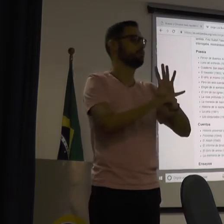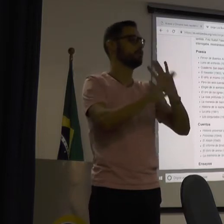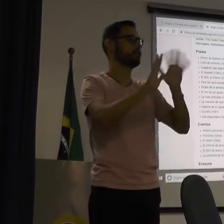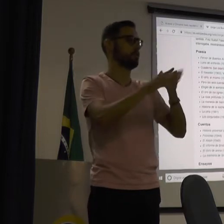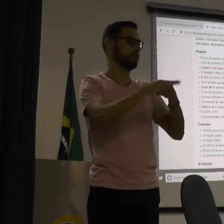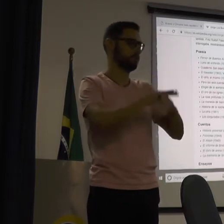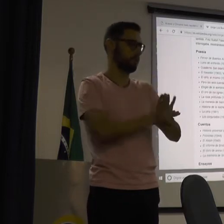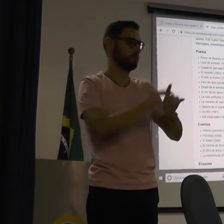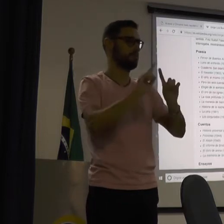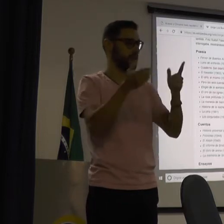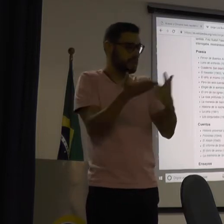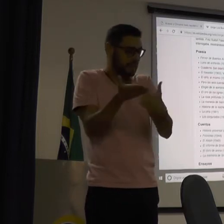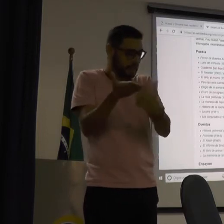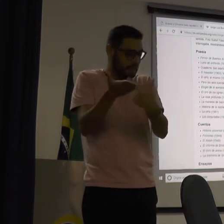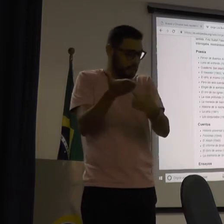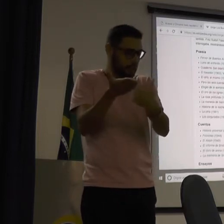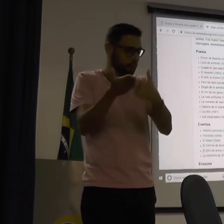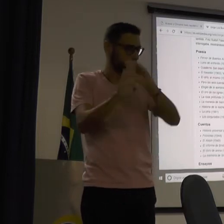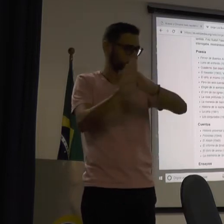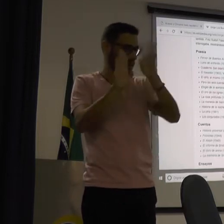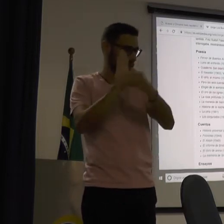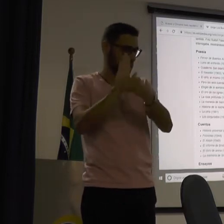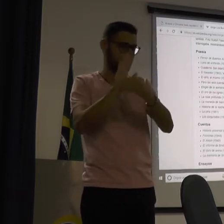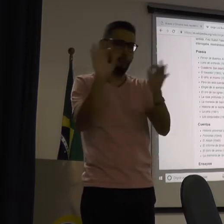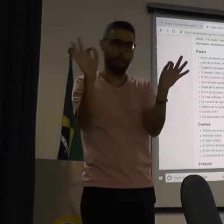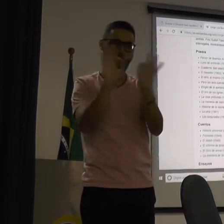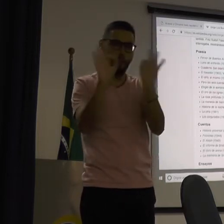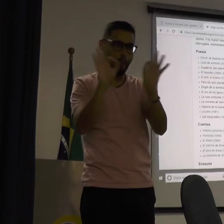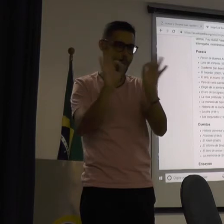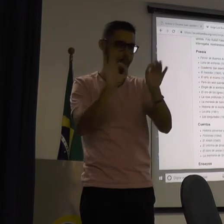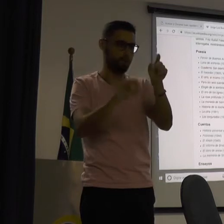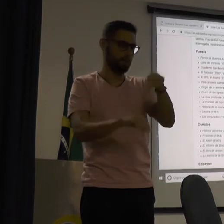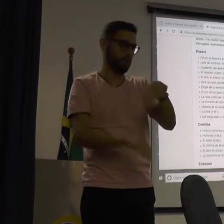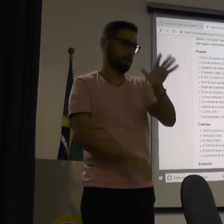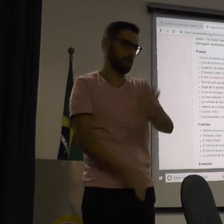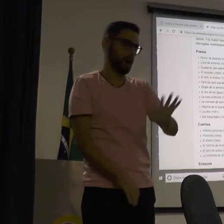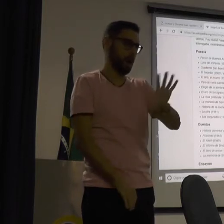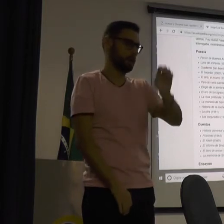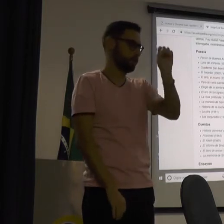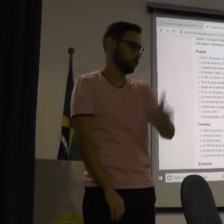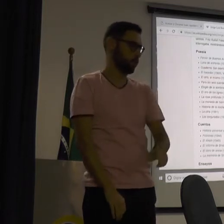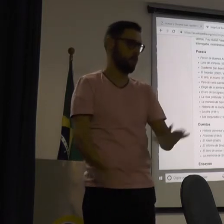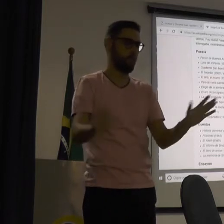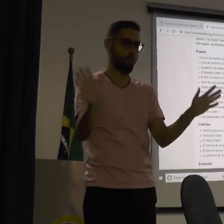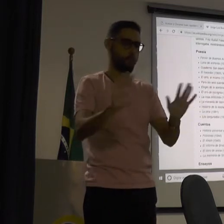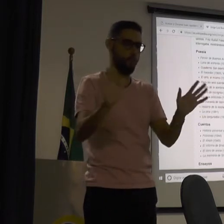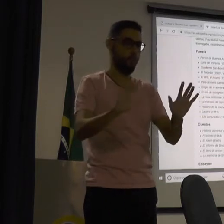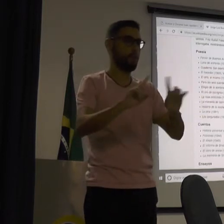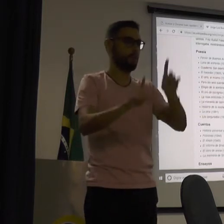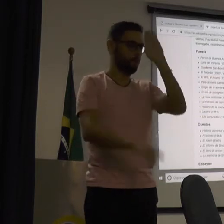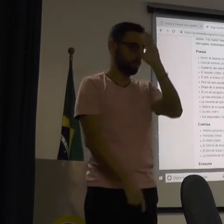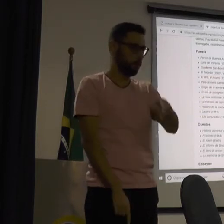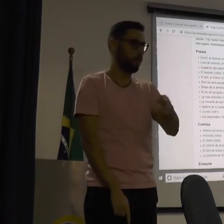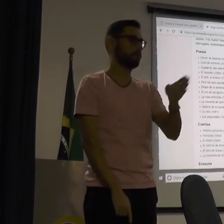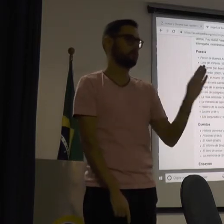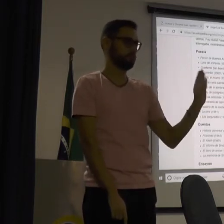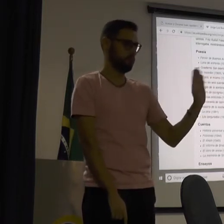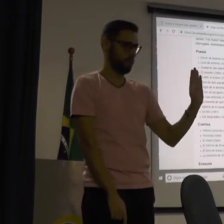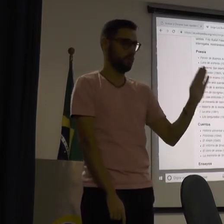de livros não é muito praticada no Hemisfério Sul, digamos assim, e é central no Borges.